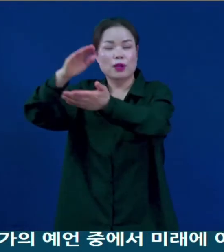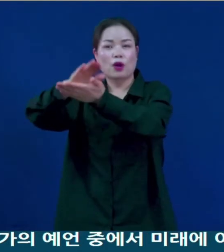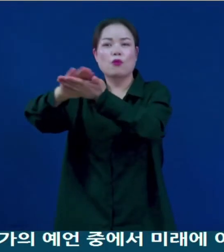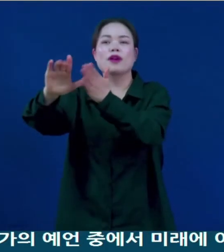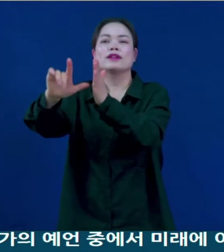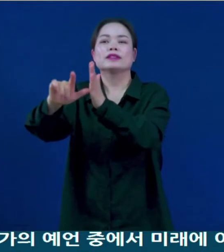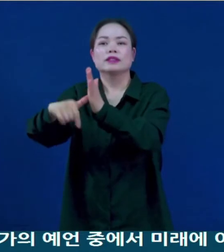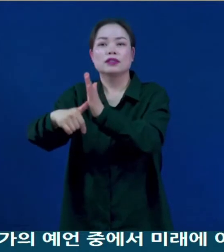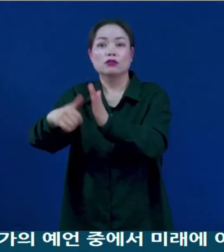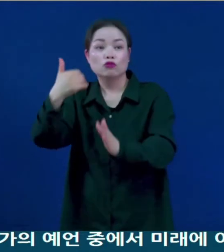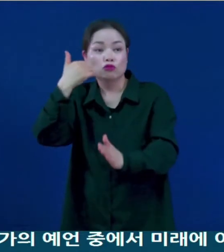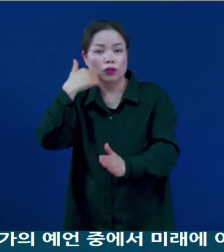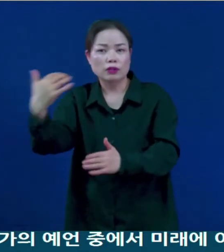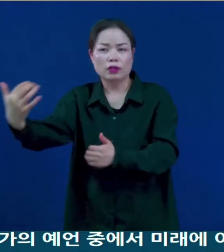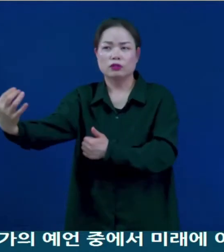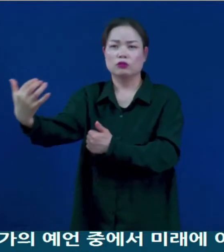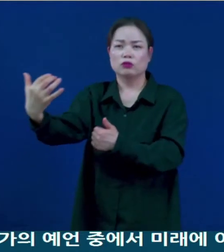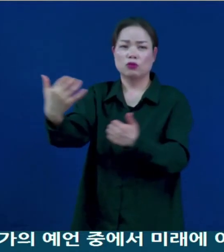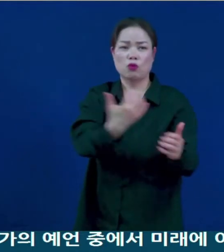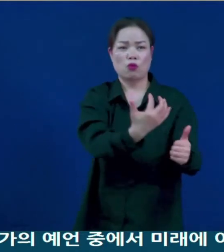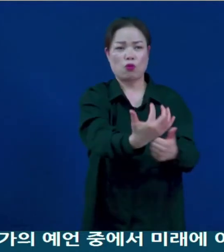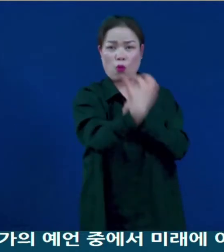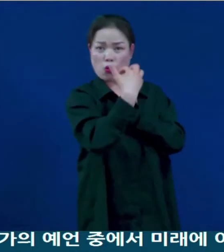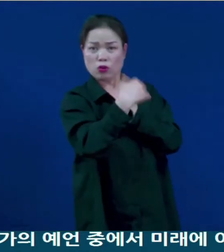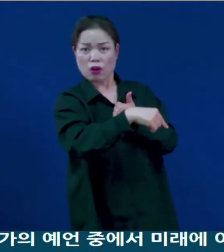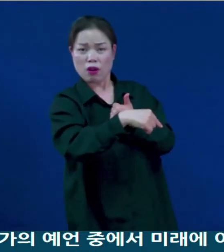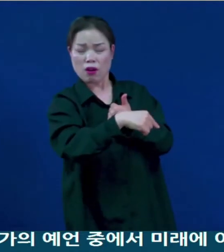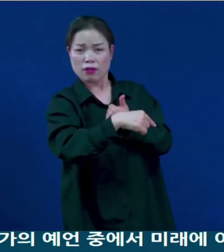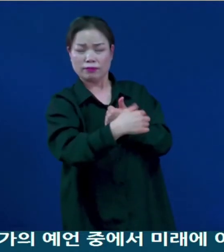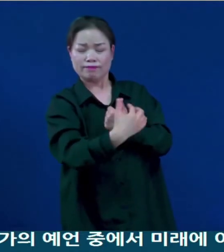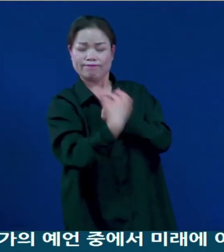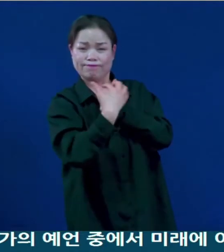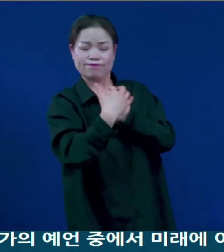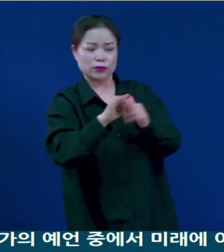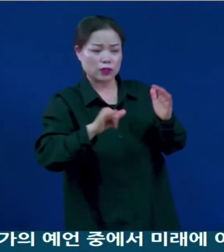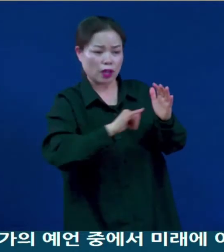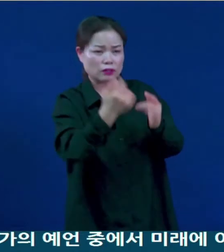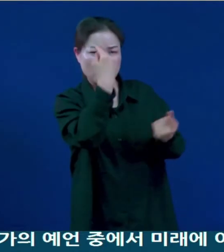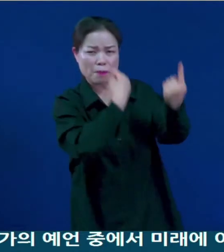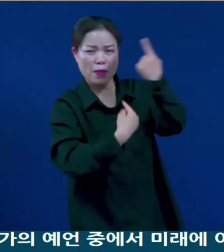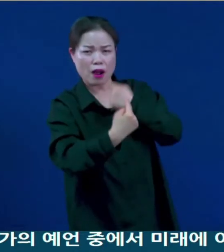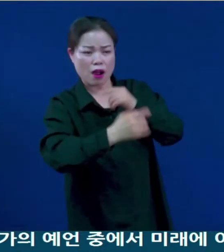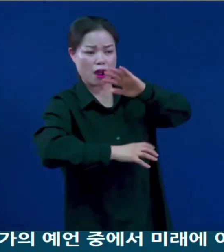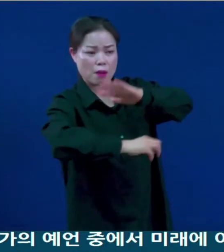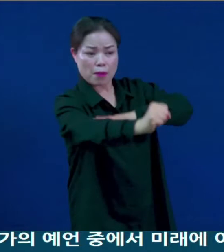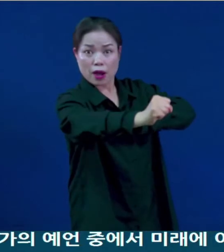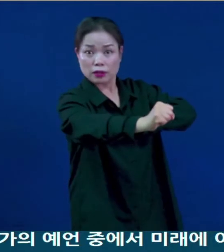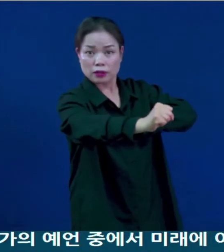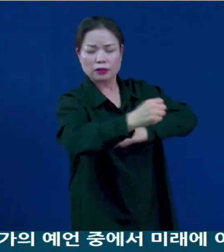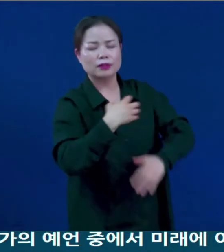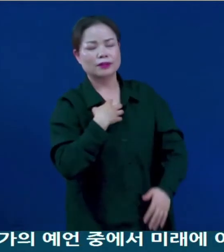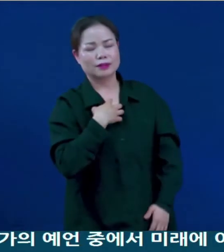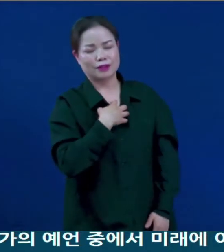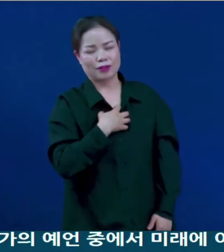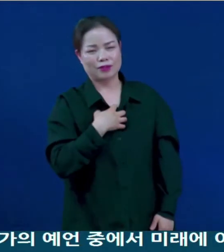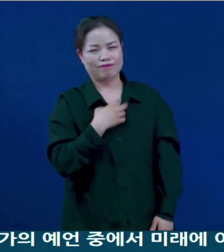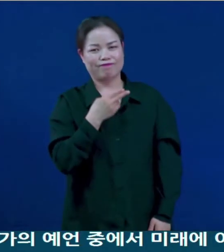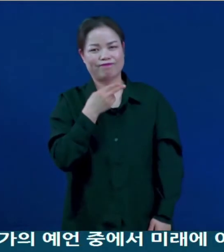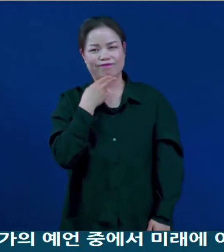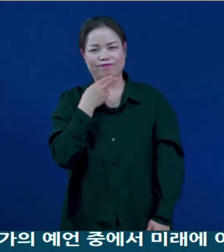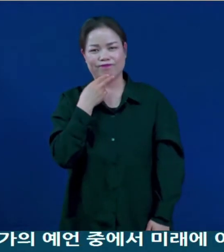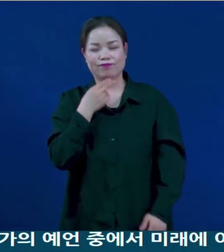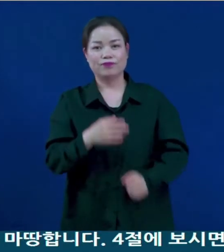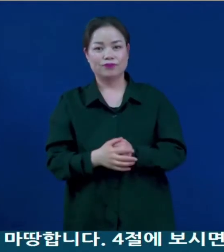시대에는 누가 나를 공격해서 나를 치고 우리 가족을 해치고 빼앗을 걱정이 전혀 없을